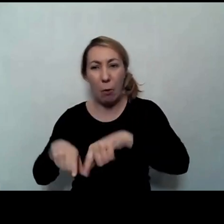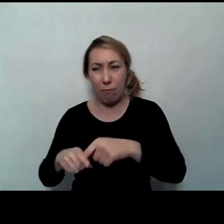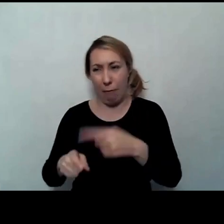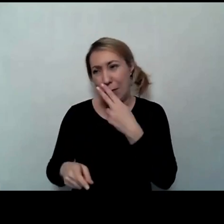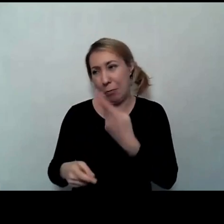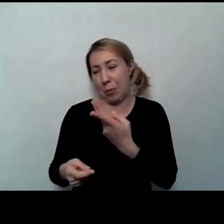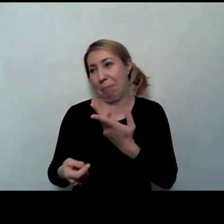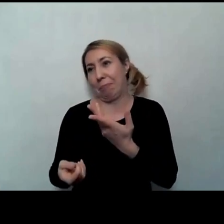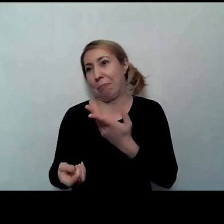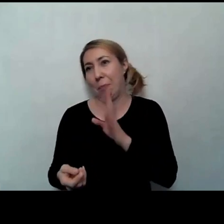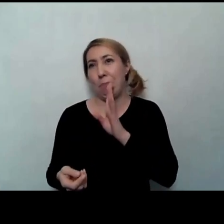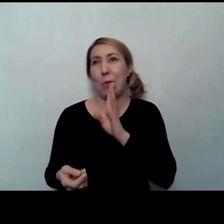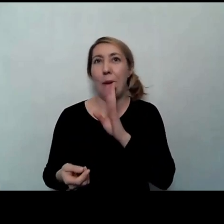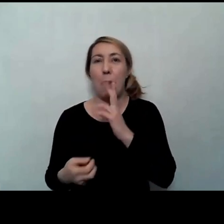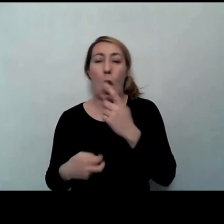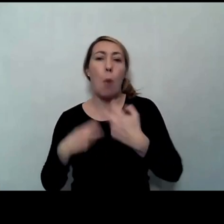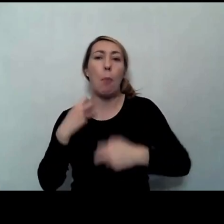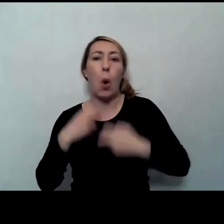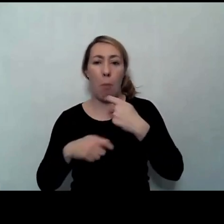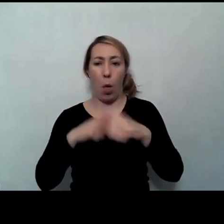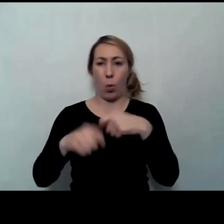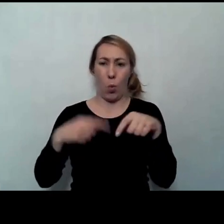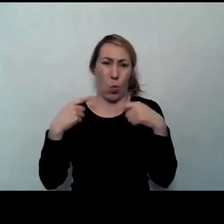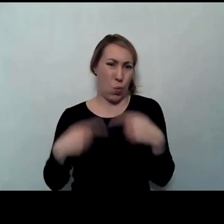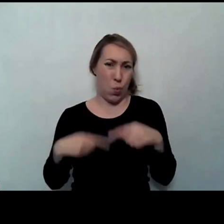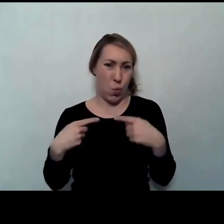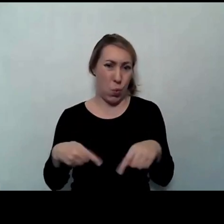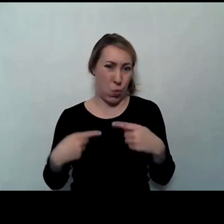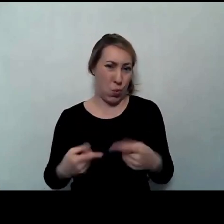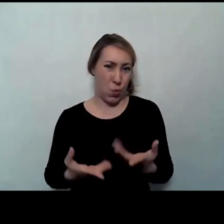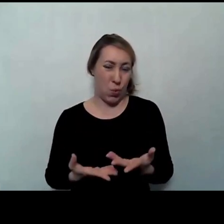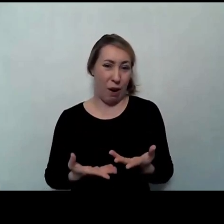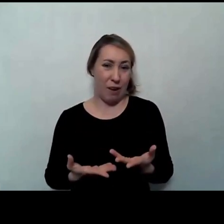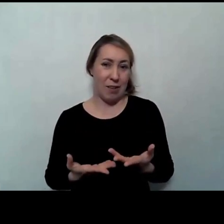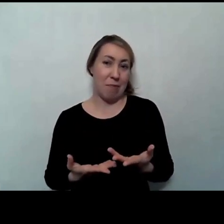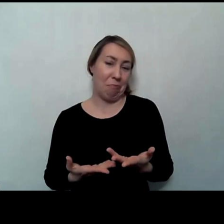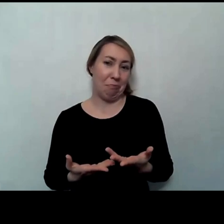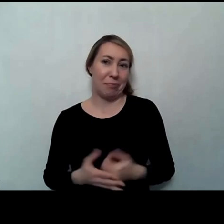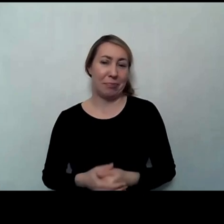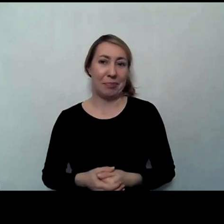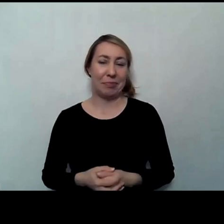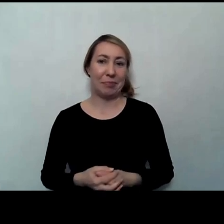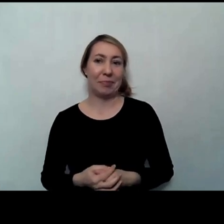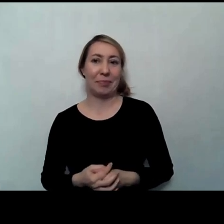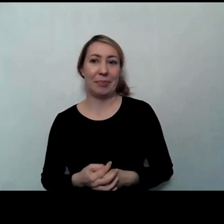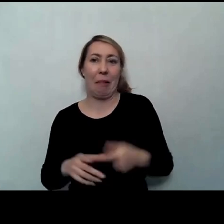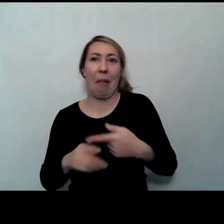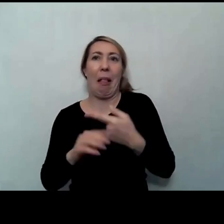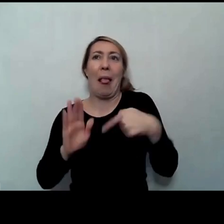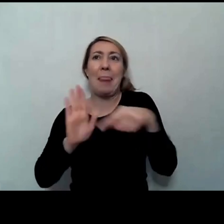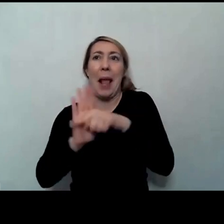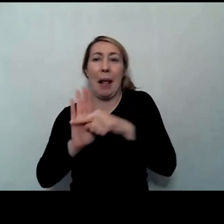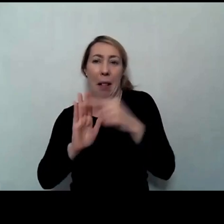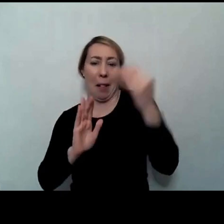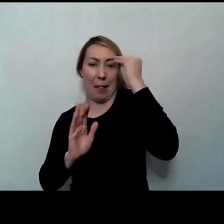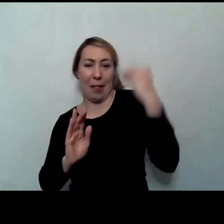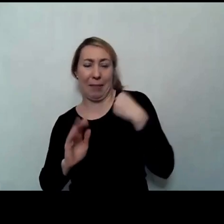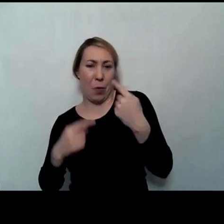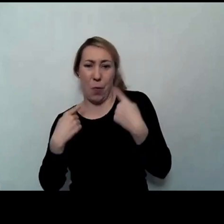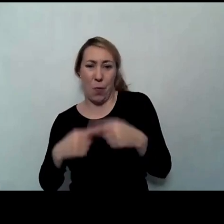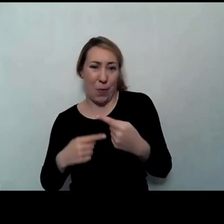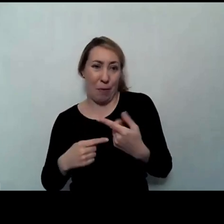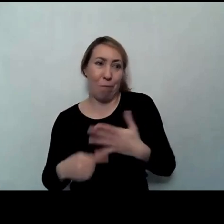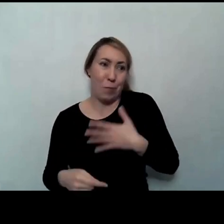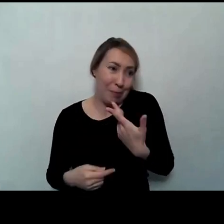jakichś tutaj problemów z rozwiązywaniem. Także no, nie było jakichś negatywnych sygnałów, więc myślę, że